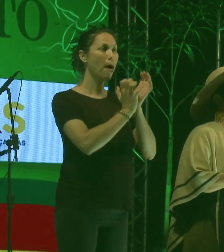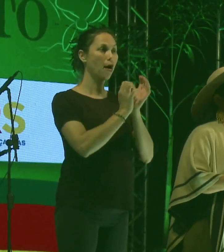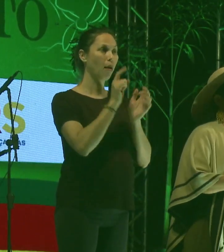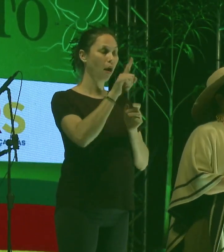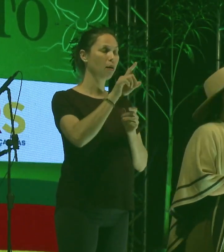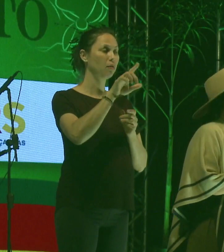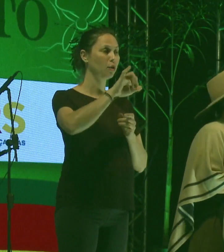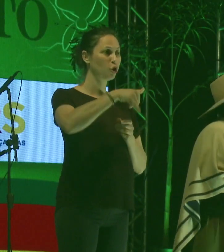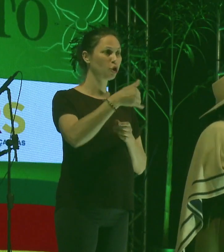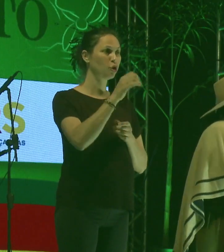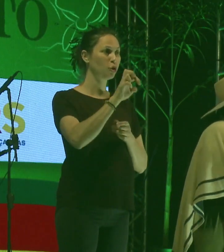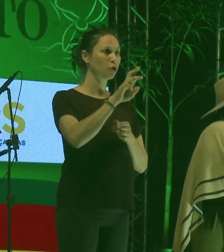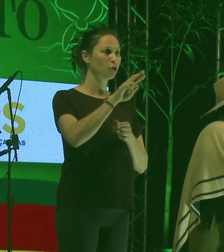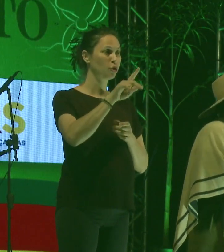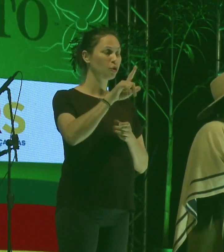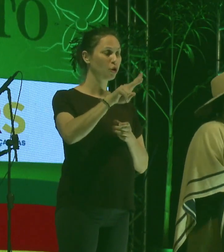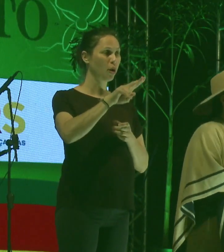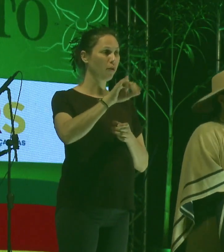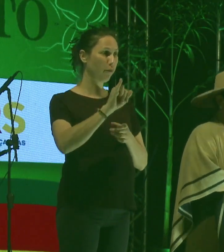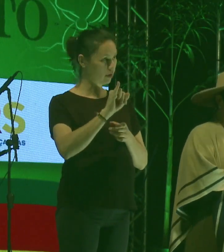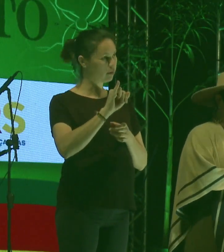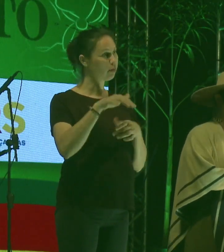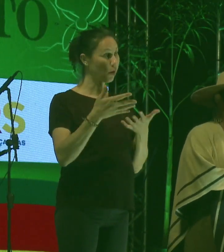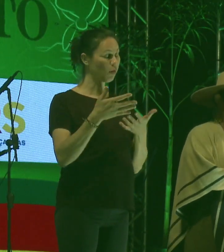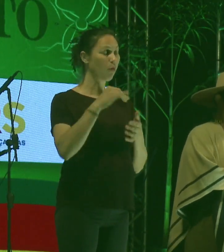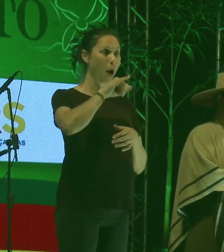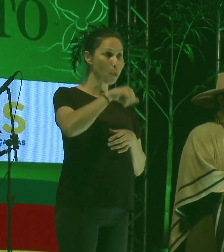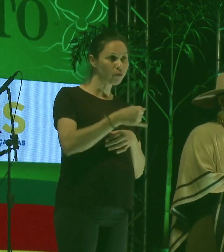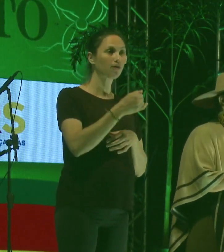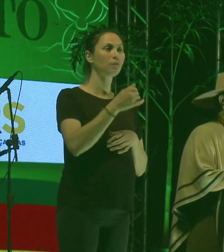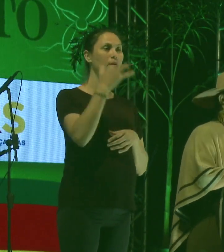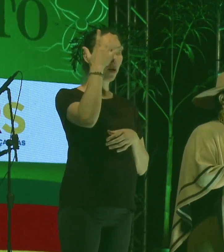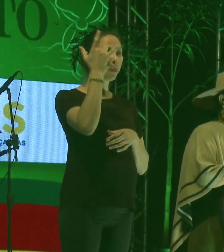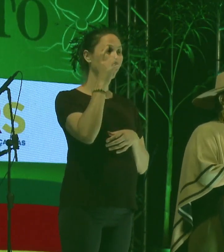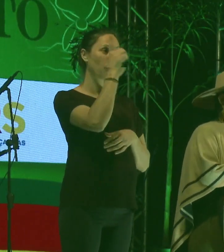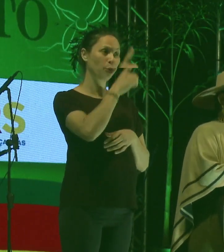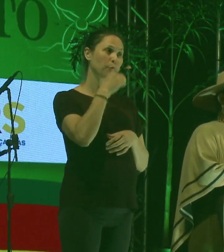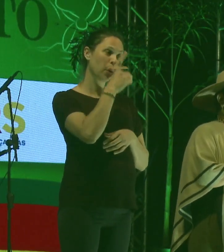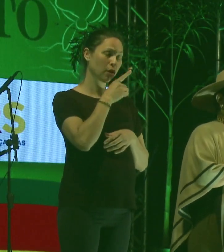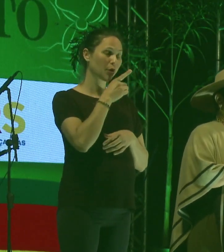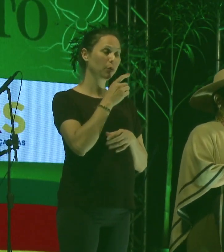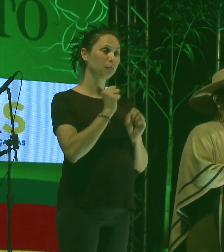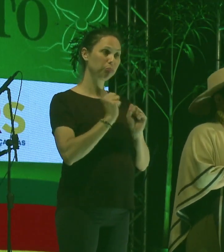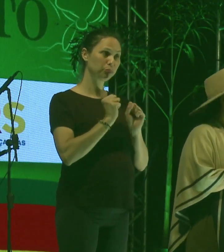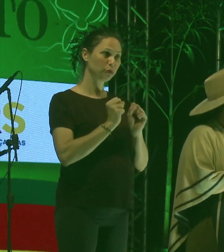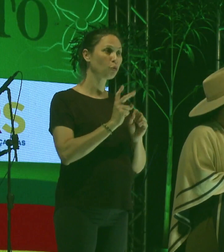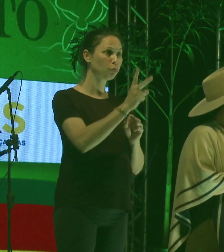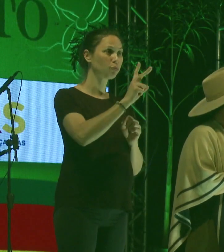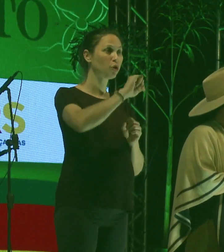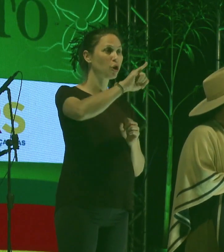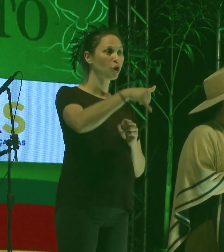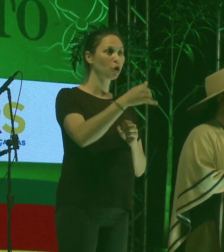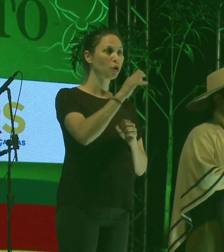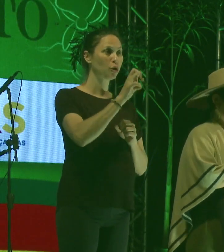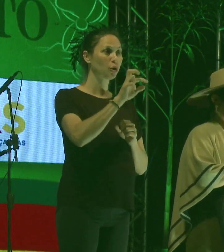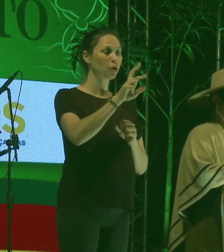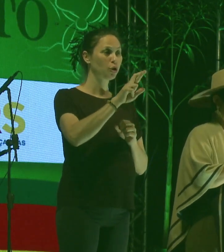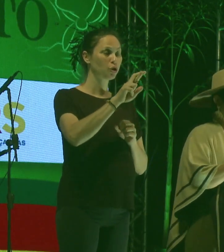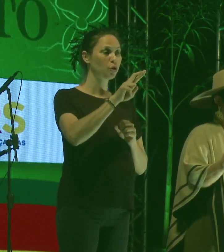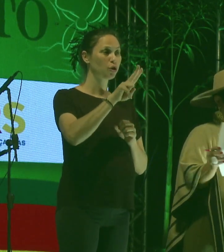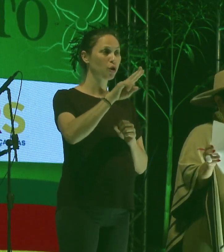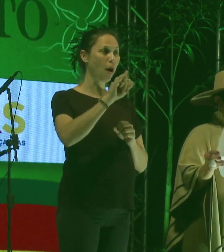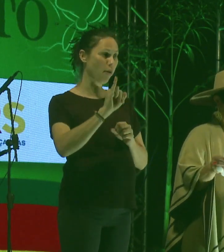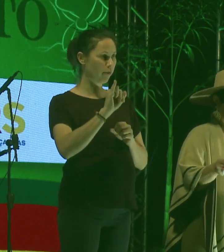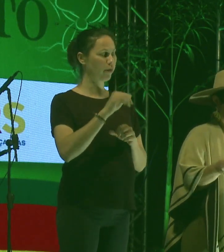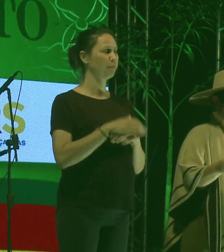é pequena, amanhã é domingo, então o baile continuará. Aonde? No Gerve? Gerve. Olha aí, Zeca,